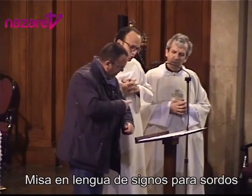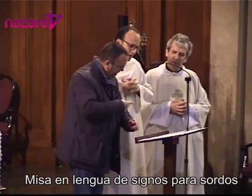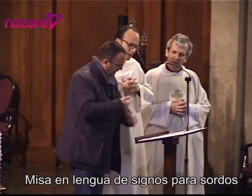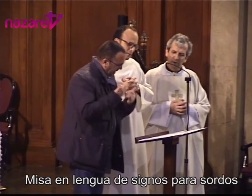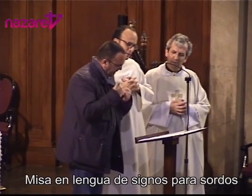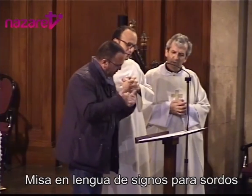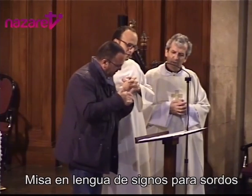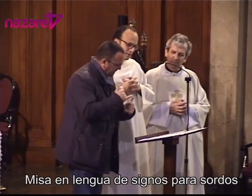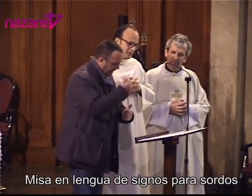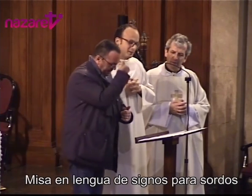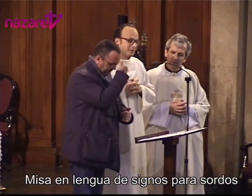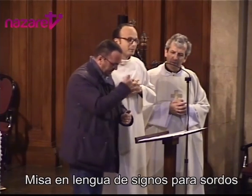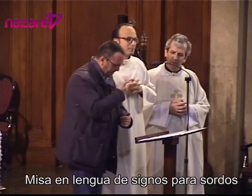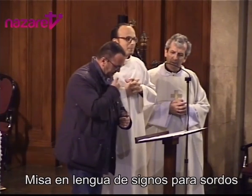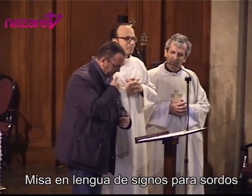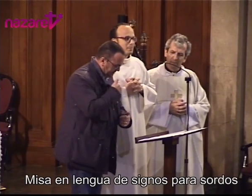a buscar la verdadera fe.